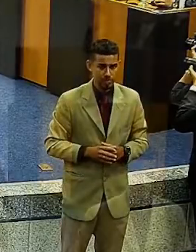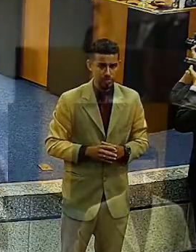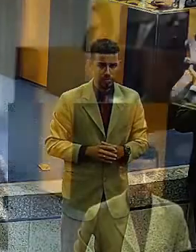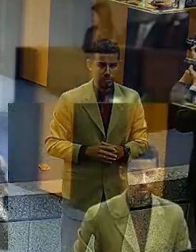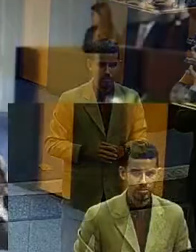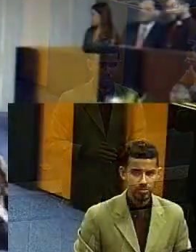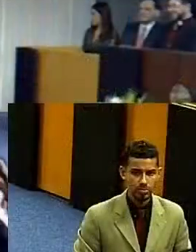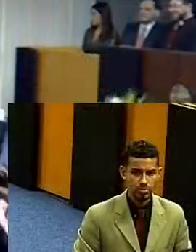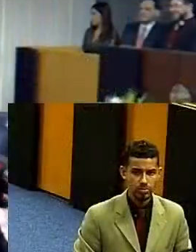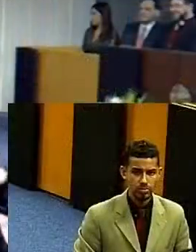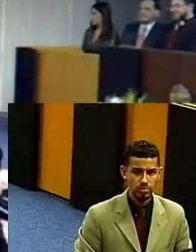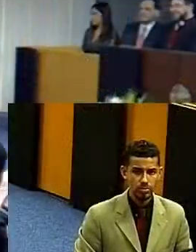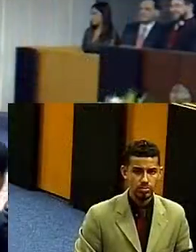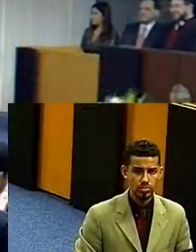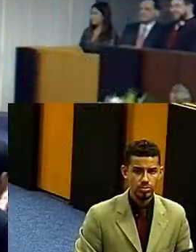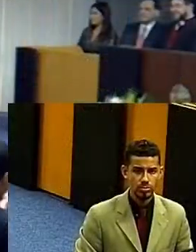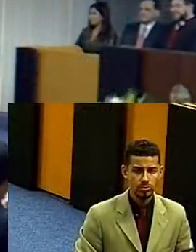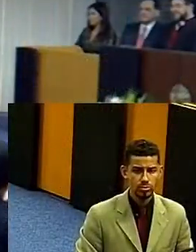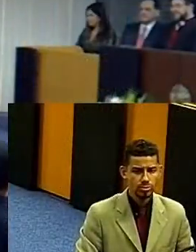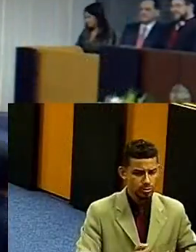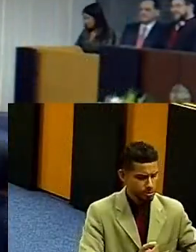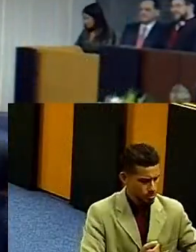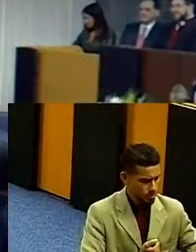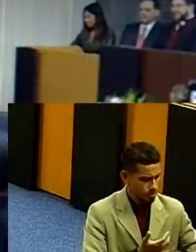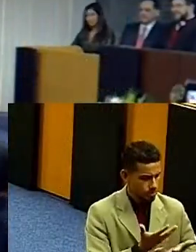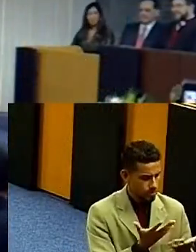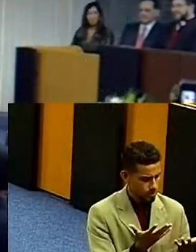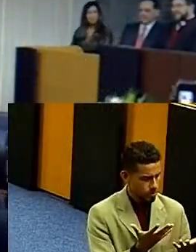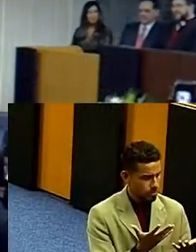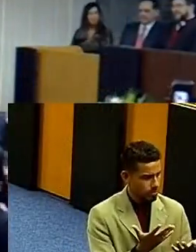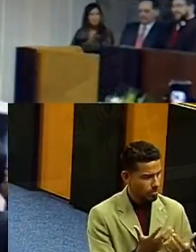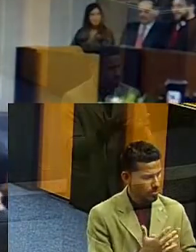oportunidades eu deixei o Coração Falar